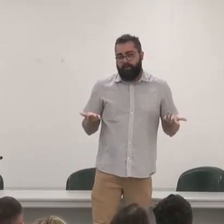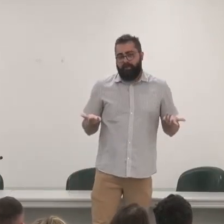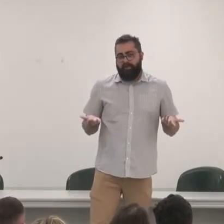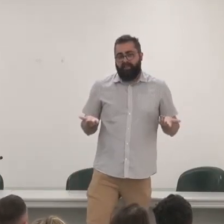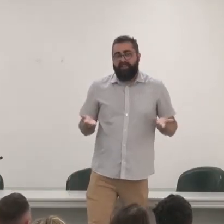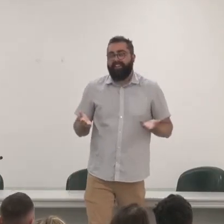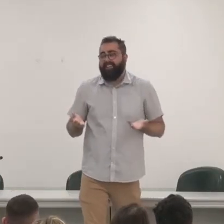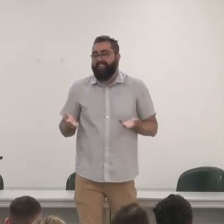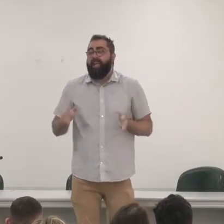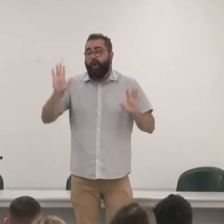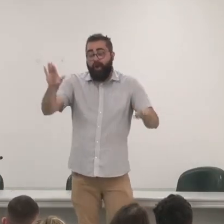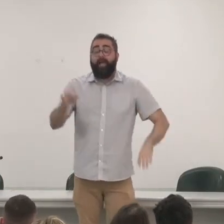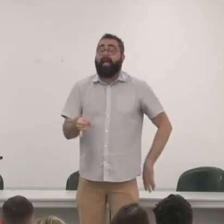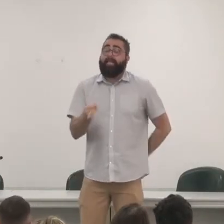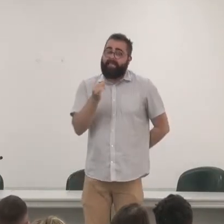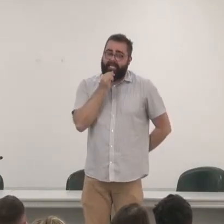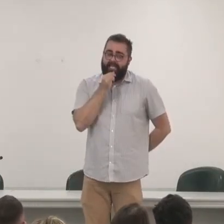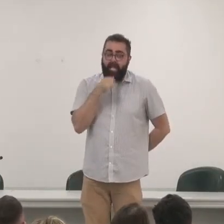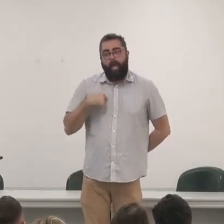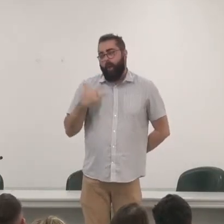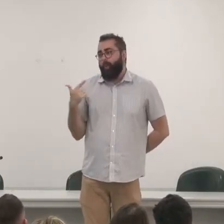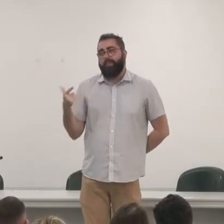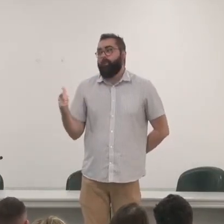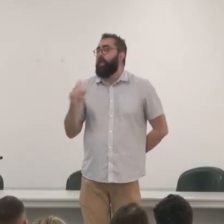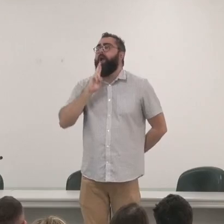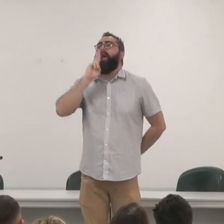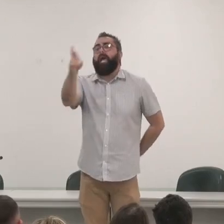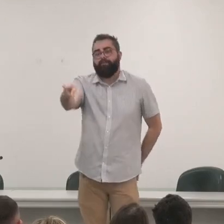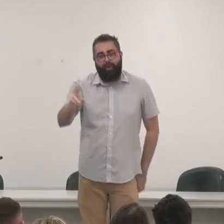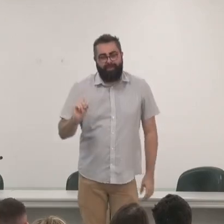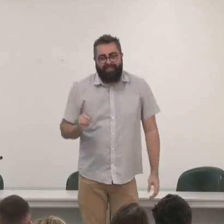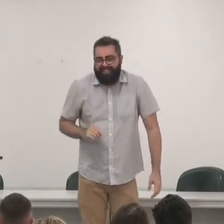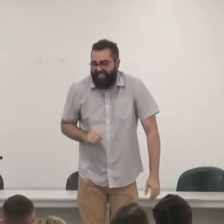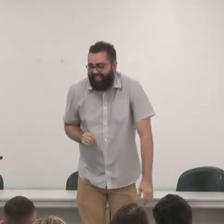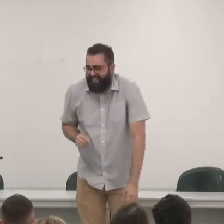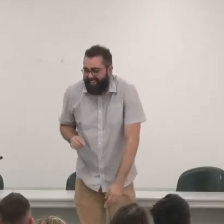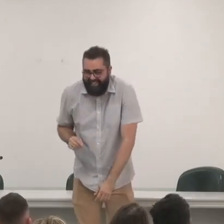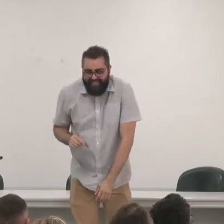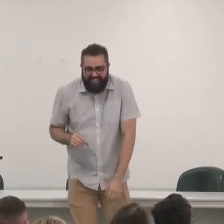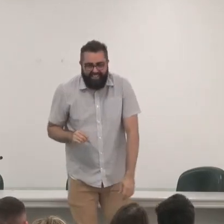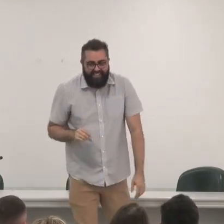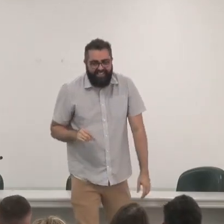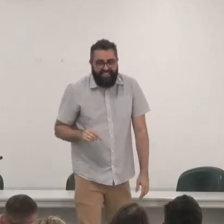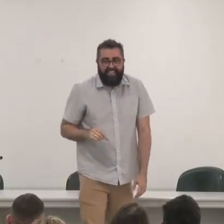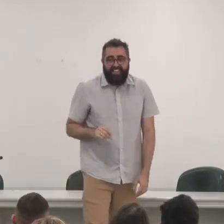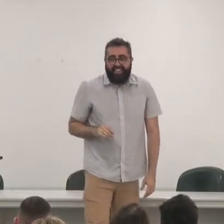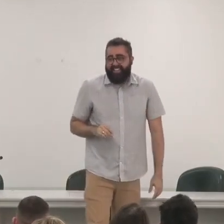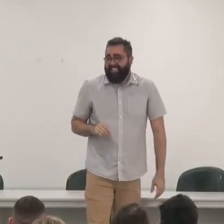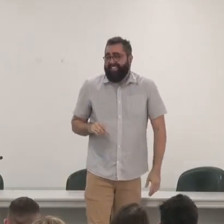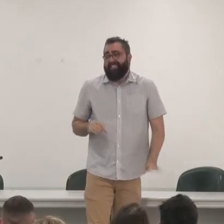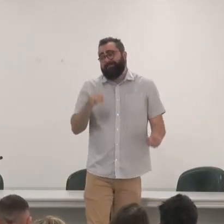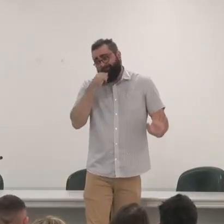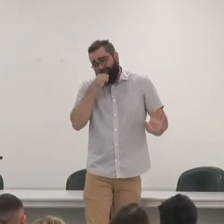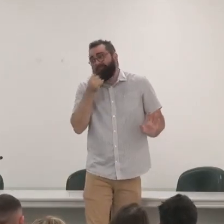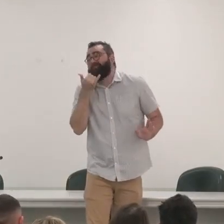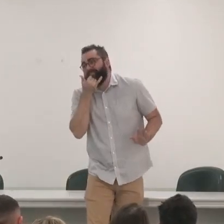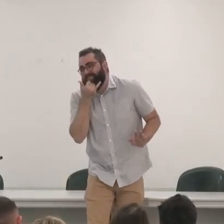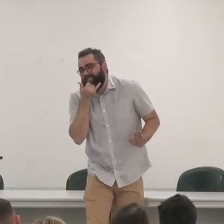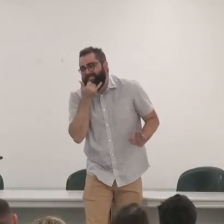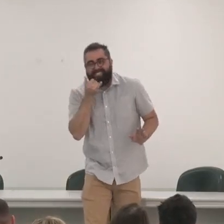Ou, por exemplo, há uma mistura entre algo que é inato e o que não é inato. Eu não tenho uma resposta, viu? Infelizmente, vocês vão